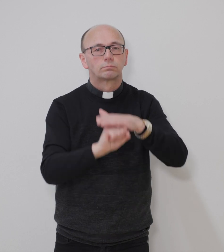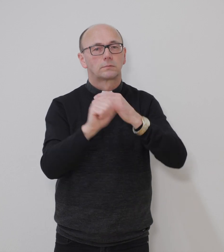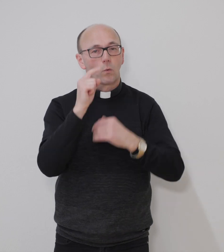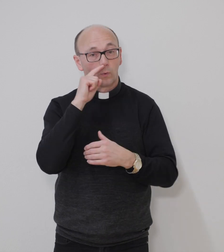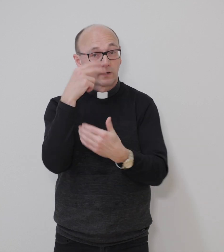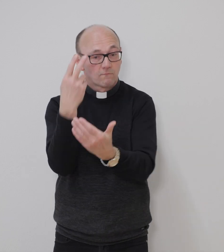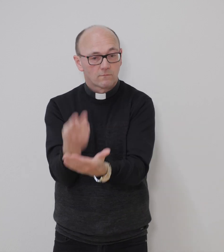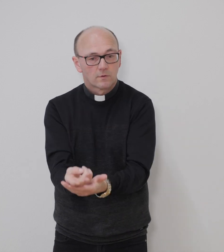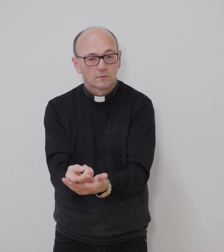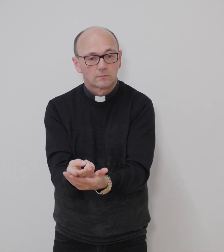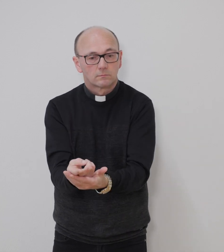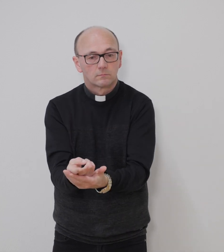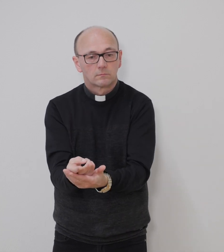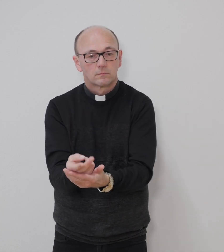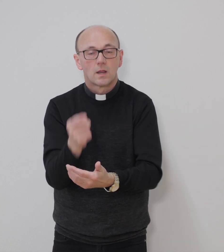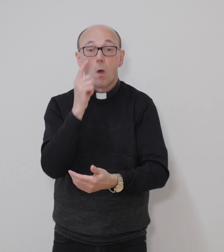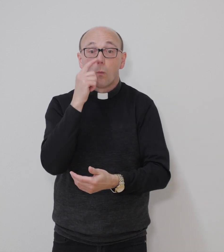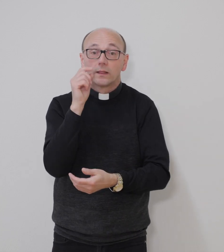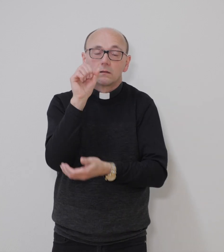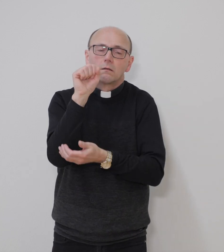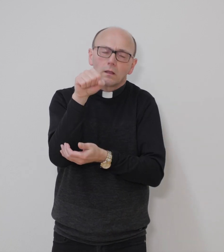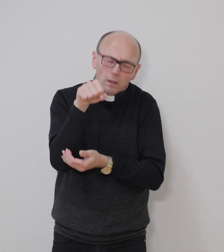Der Herr stützt alle, die fallen.